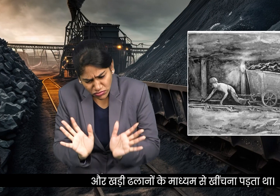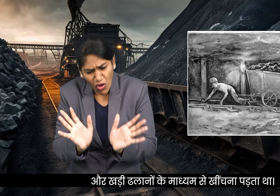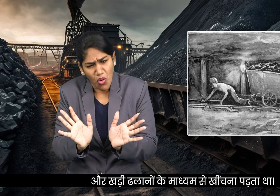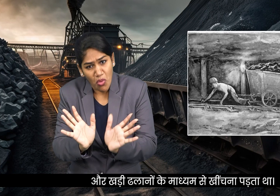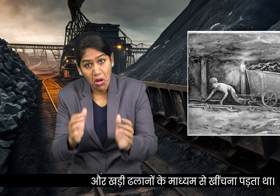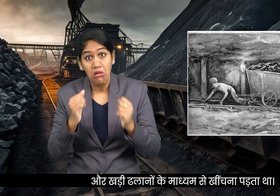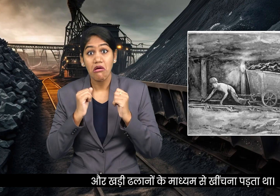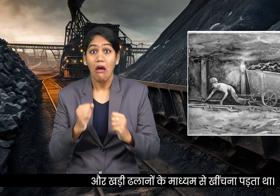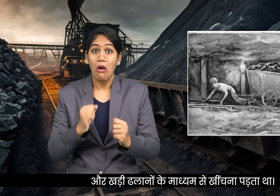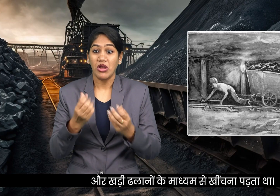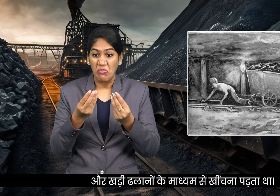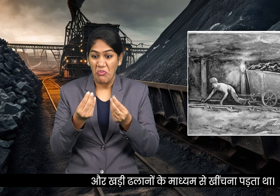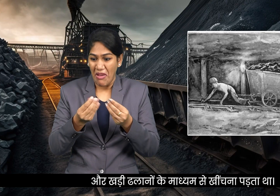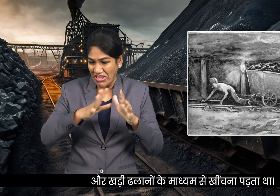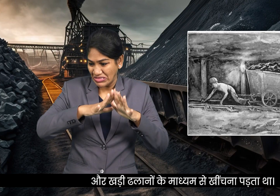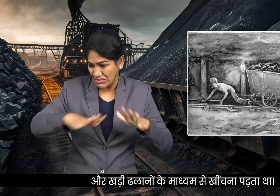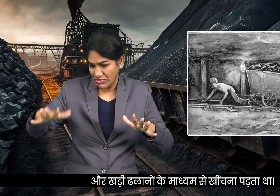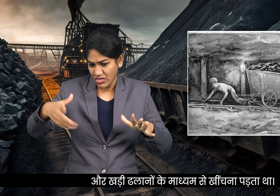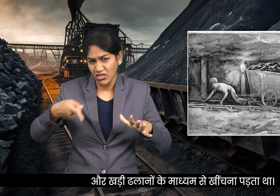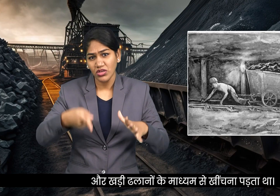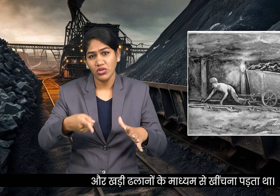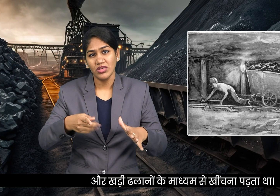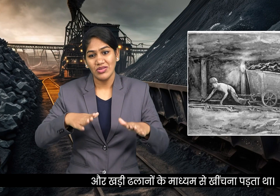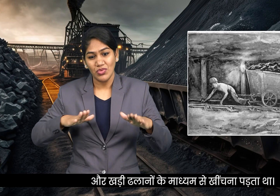पड़ता था।